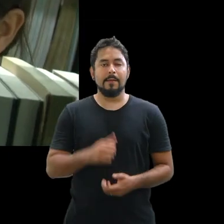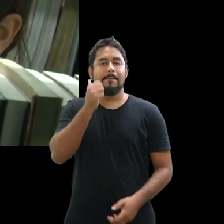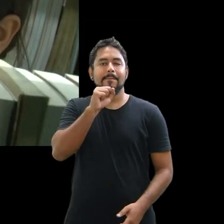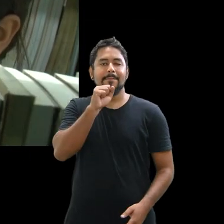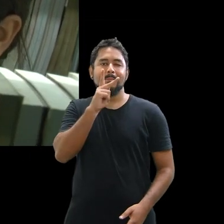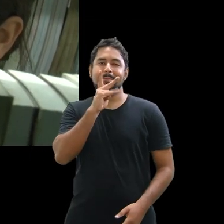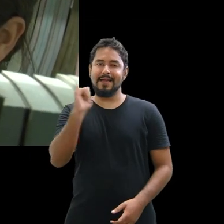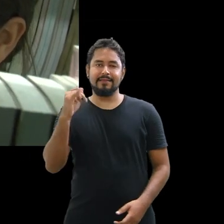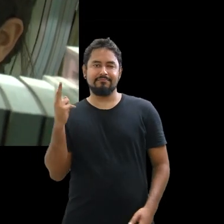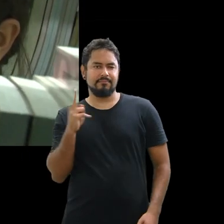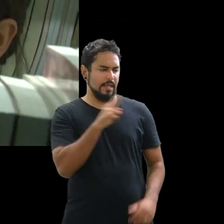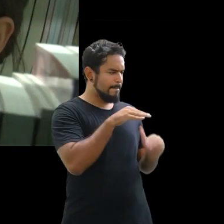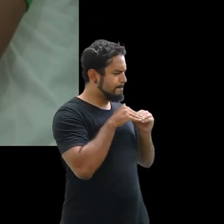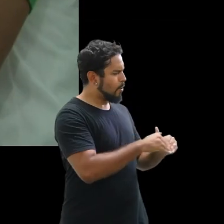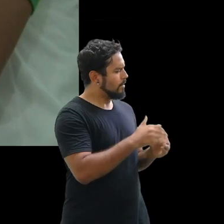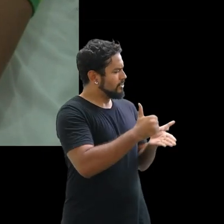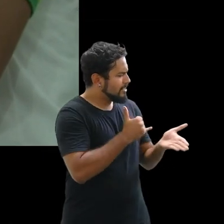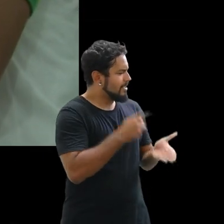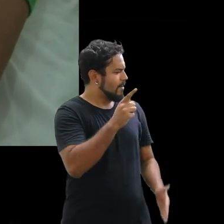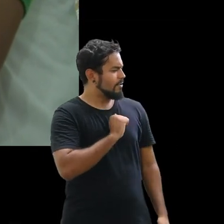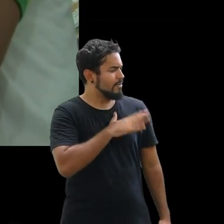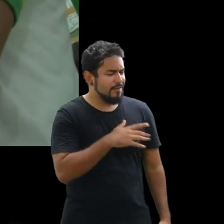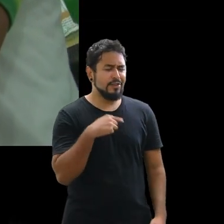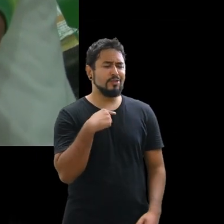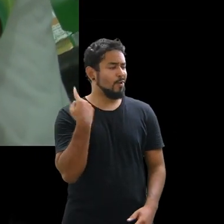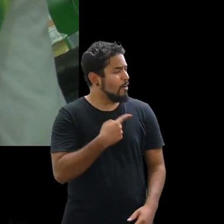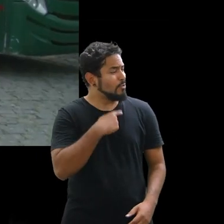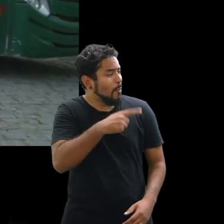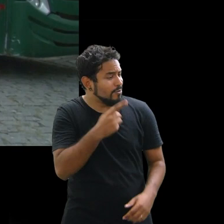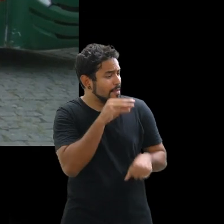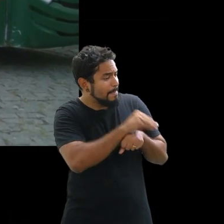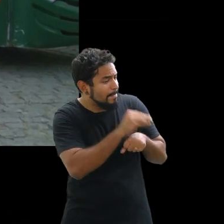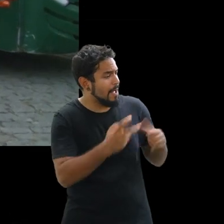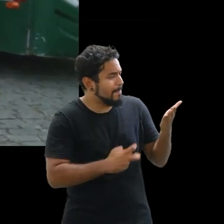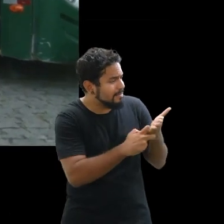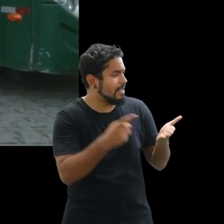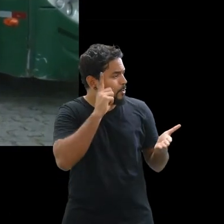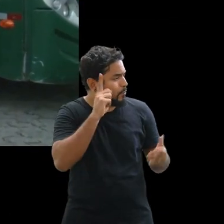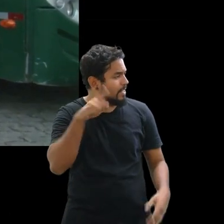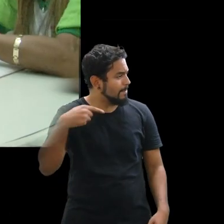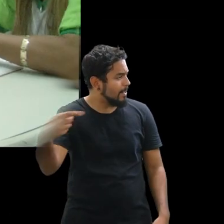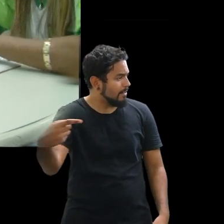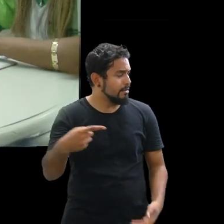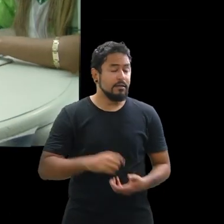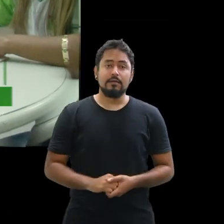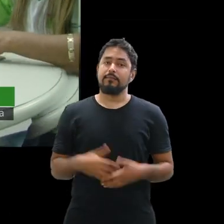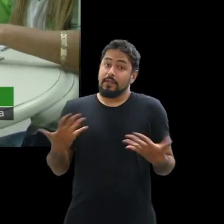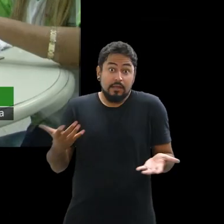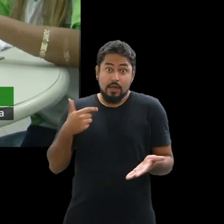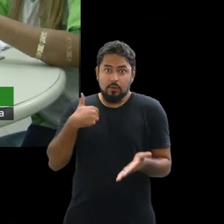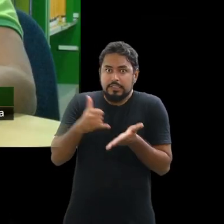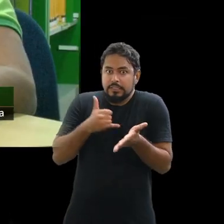Os pais, eles falaram assim: você vai fazer a inscrição para lá, nós não temos condições de estar custeando sua passagem de ida e vinda todo dia. Aí eu